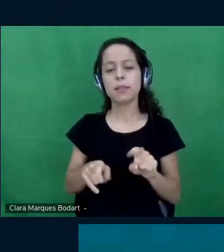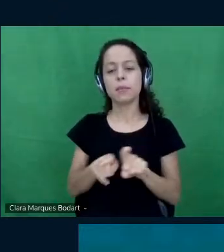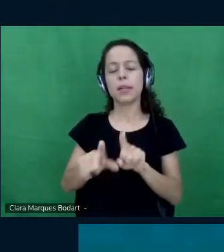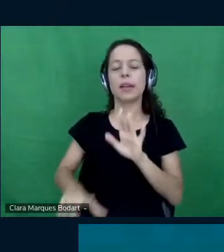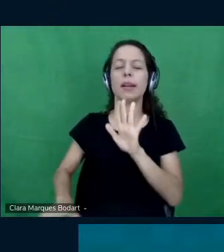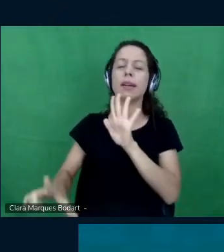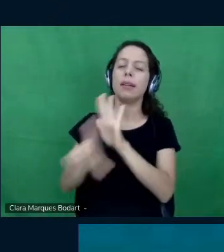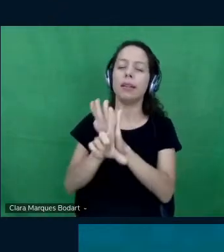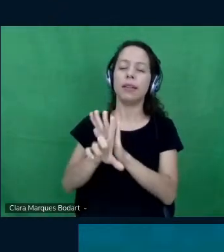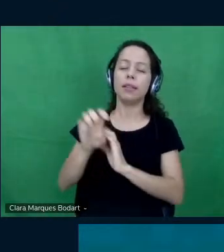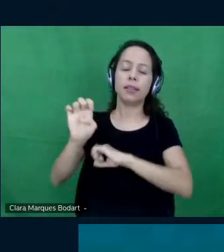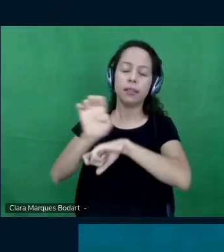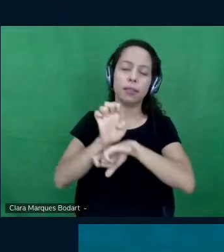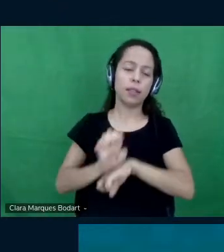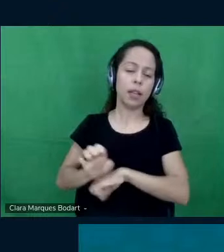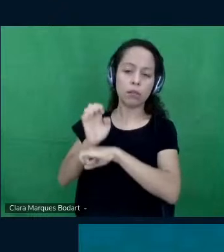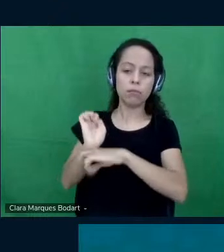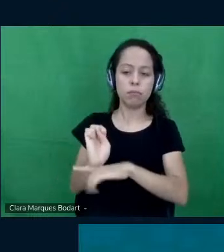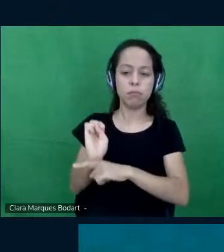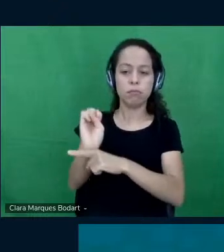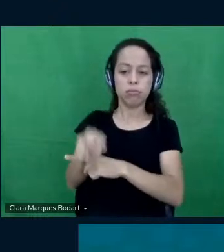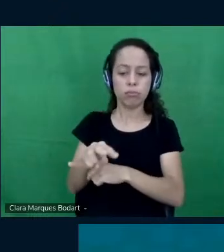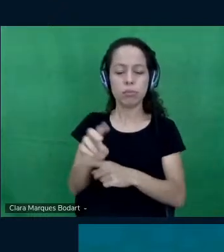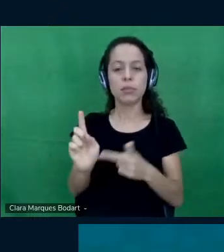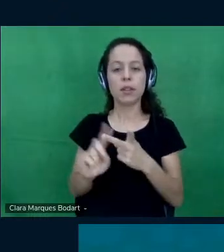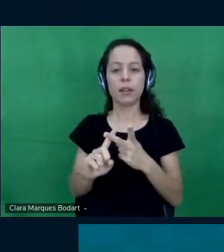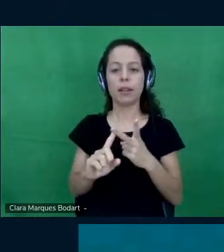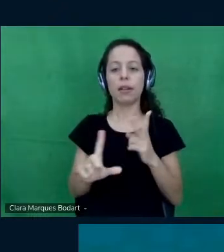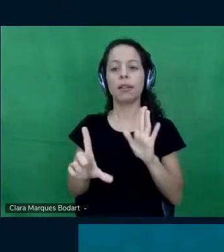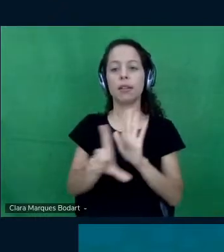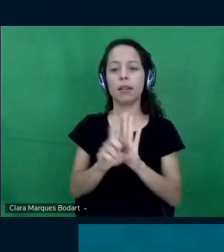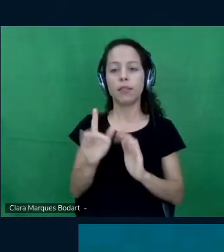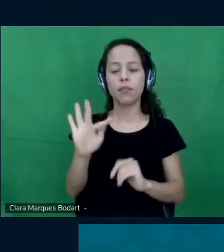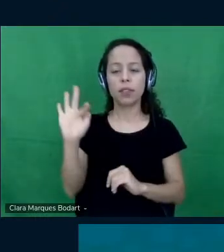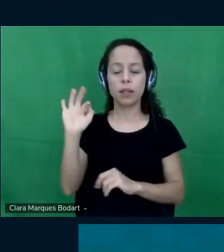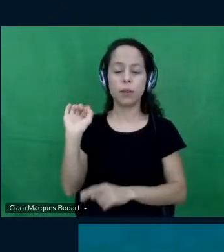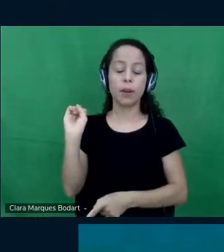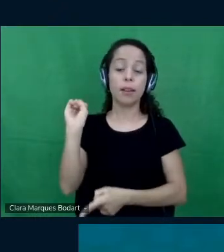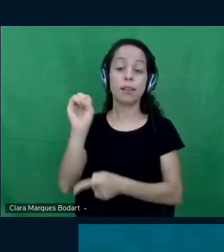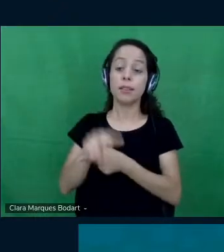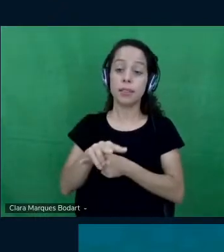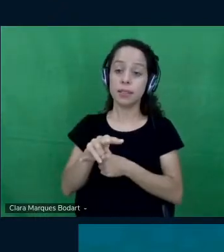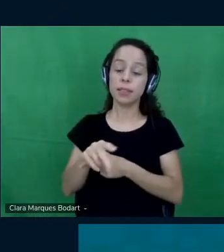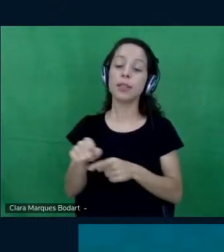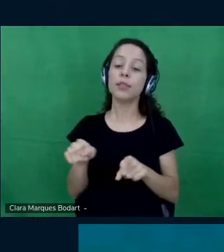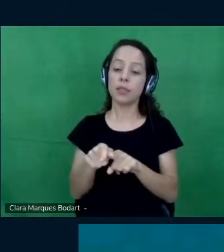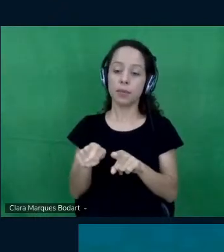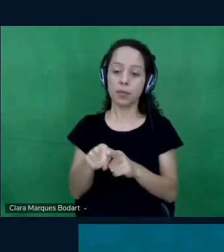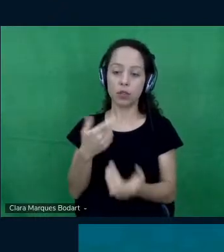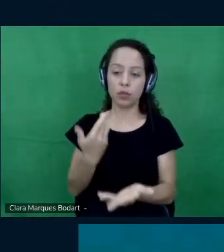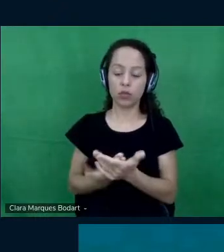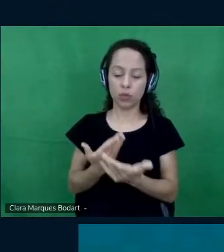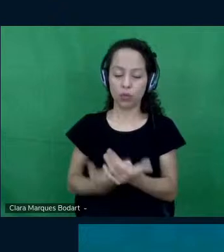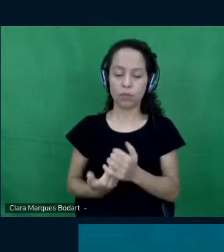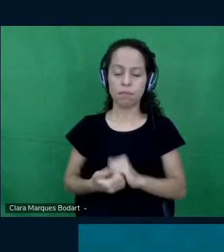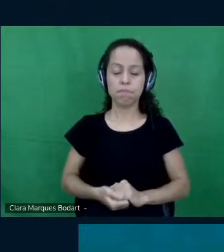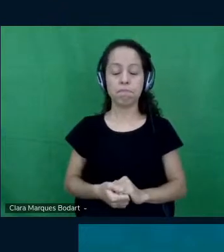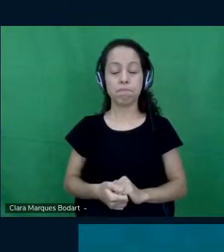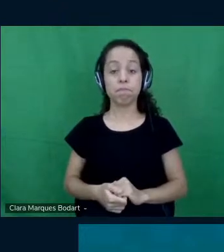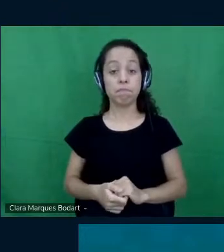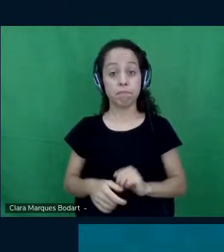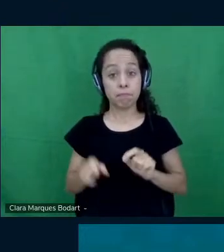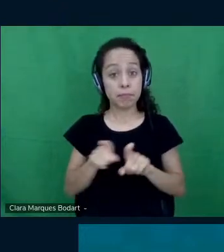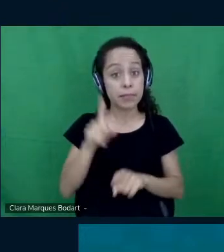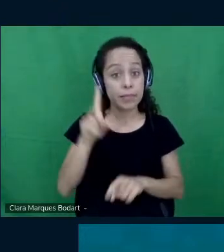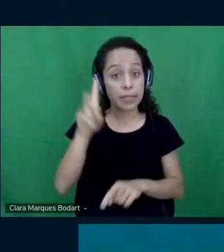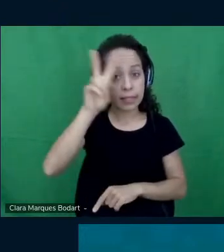rede federal na ampliação do acesso. Por falar em acesso, em oferta, o ensino médio no Brasil,